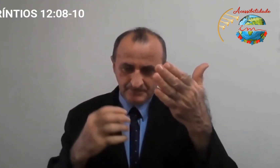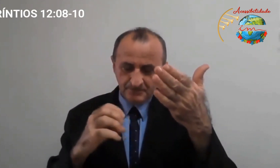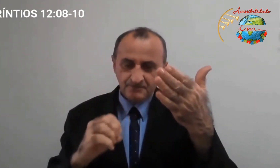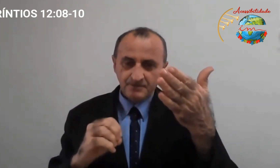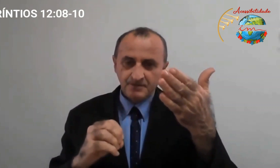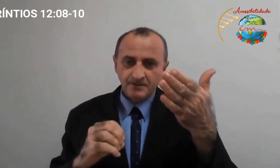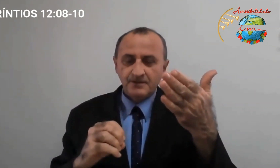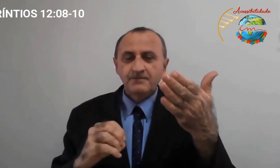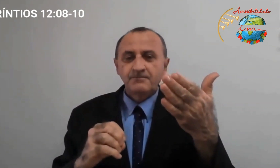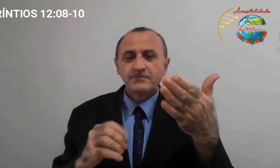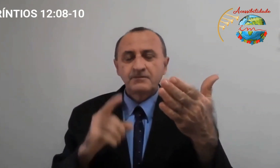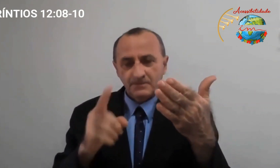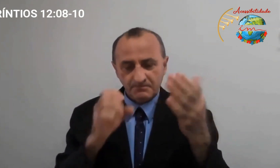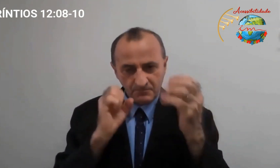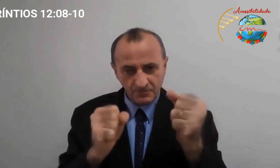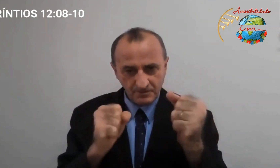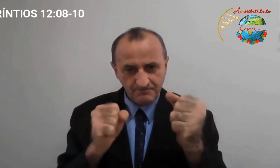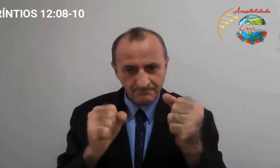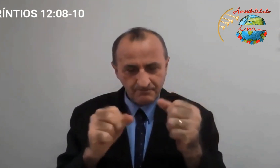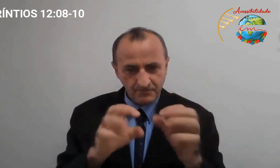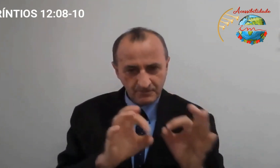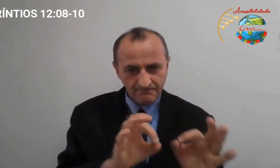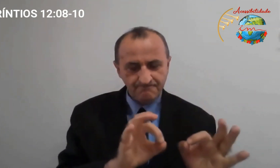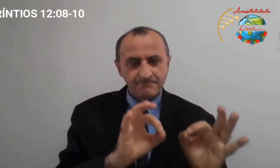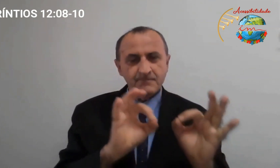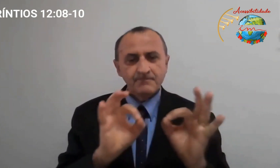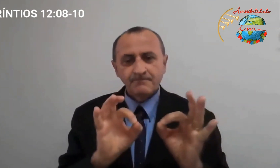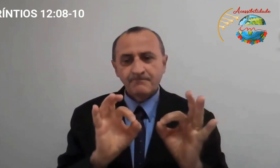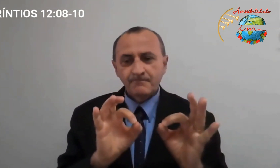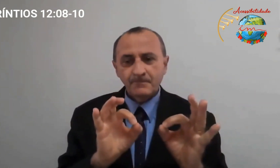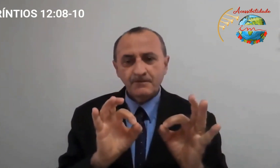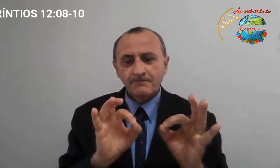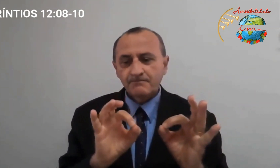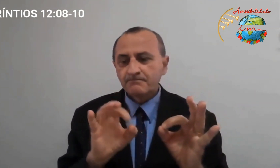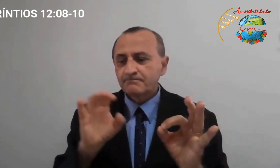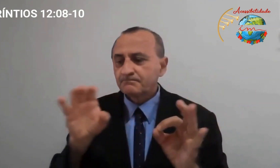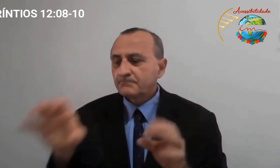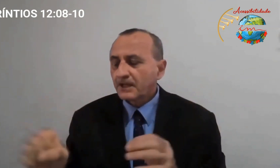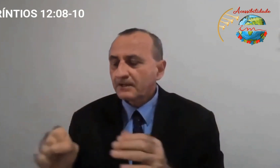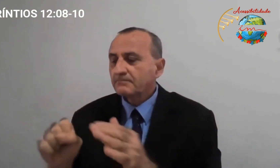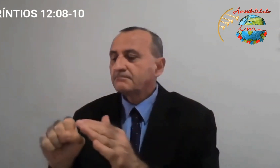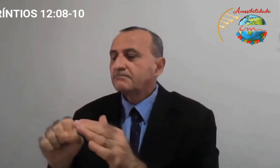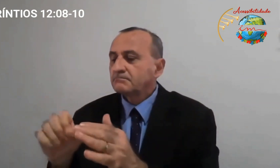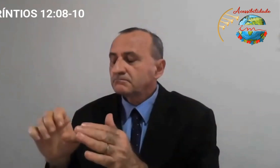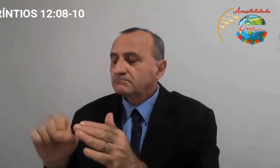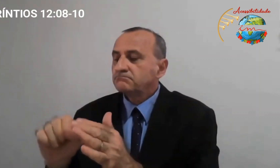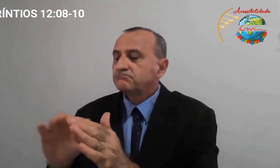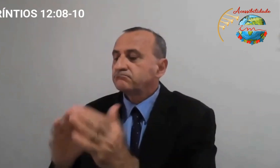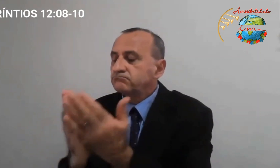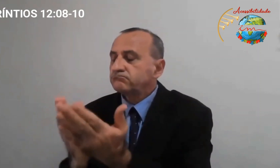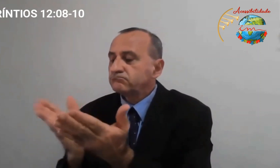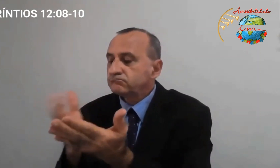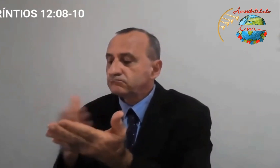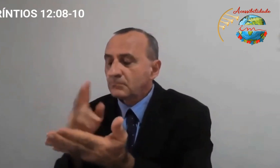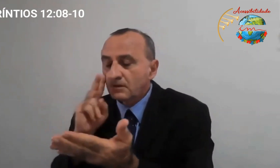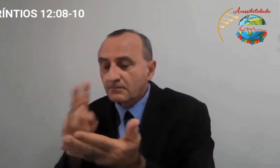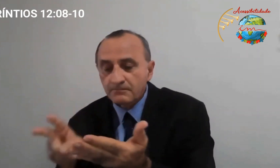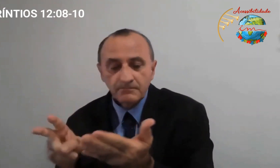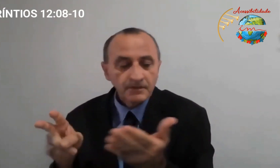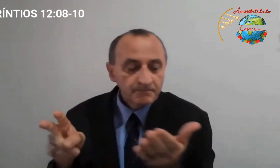9 dons espirituais. Você pode parar o vídeo, pegar sua Bíblia, ler, comparar